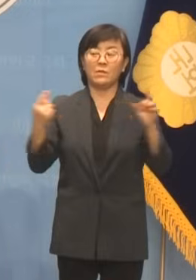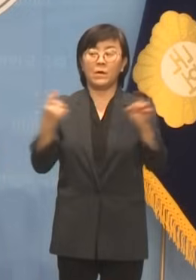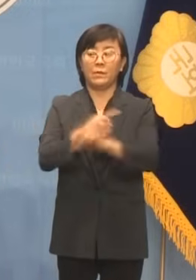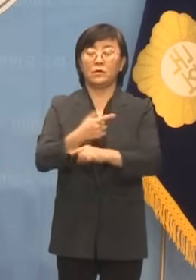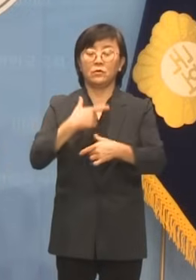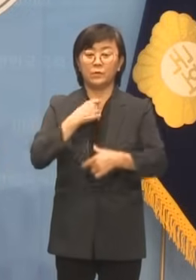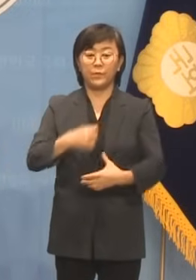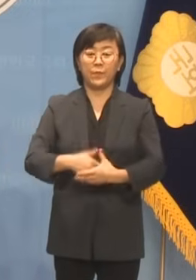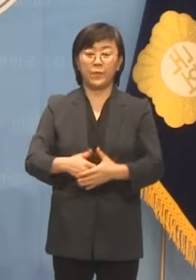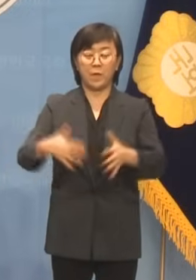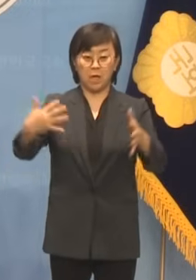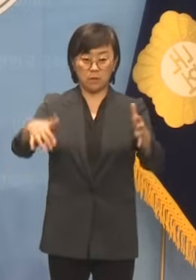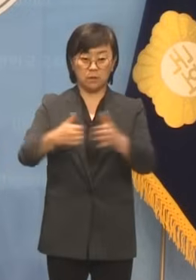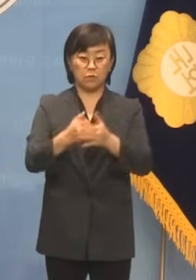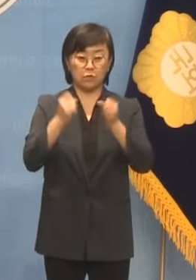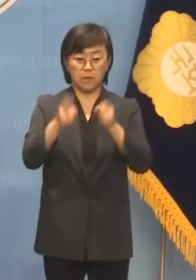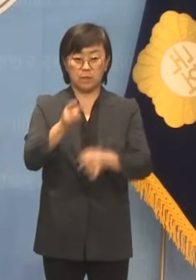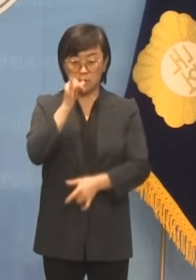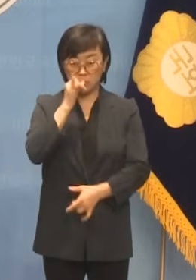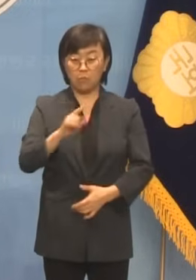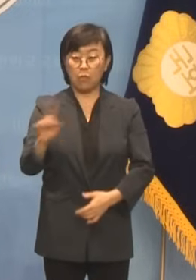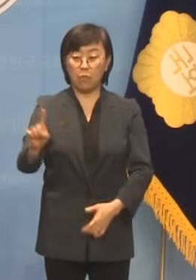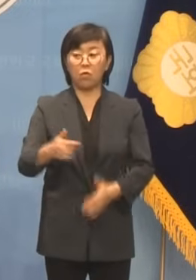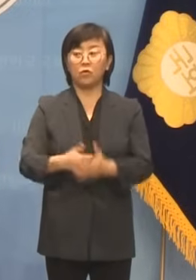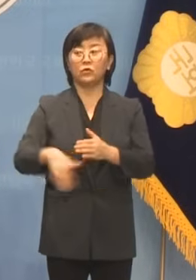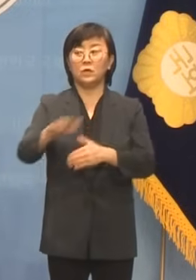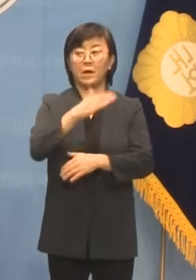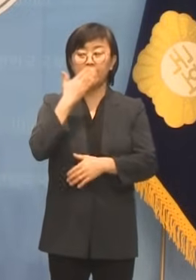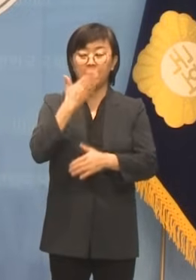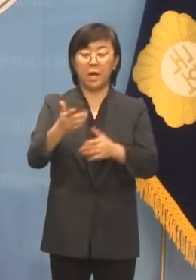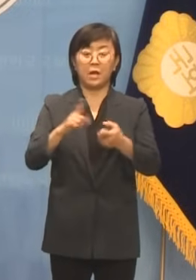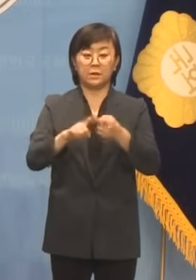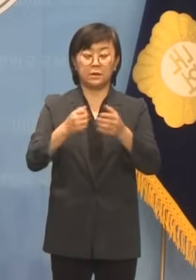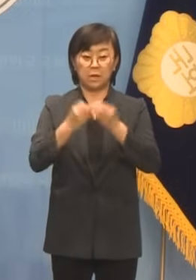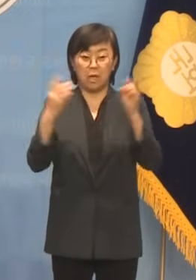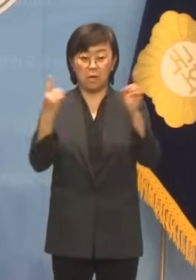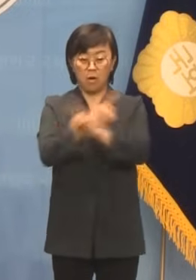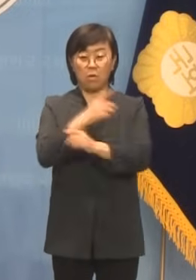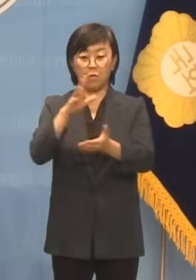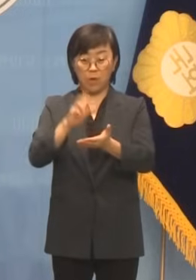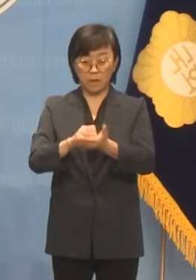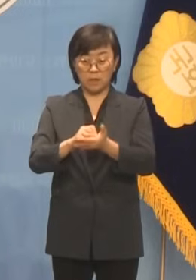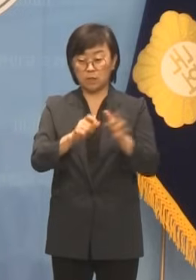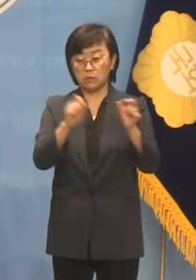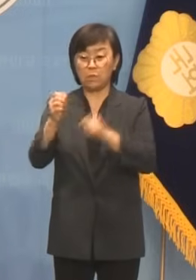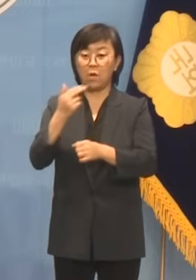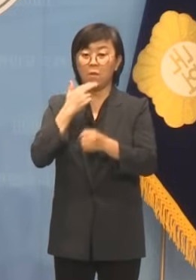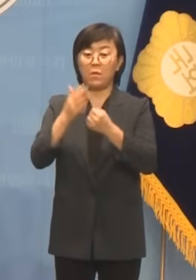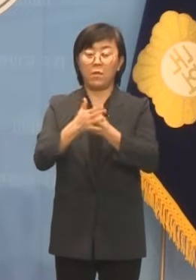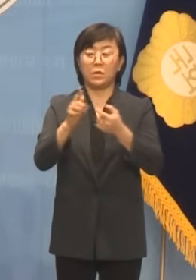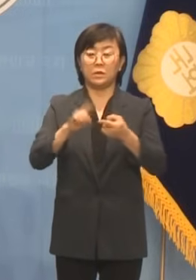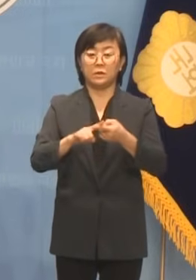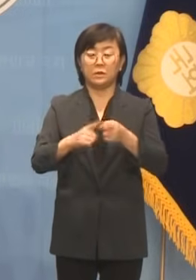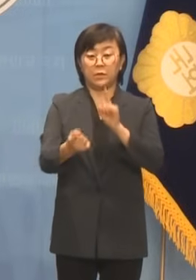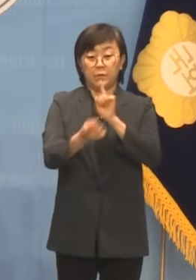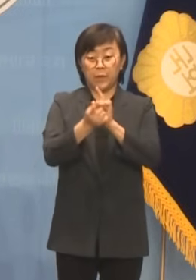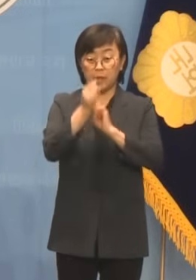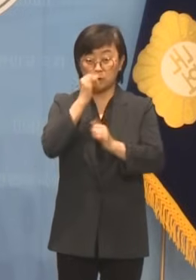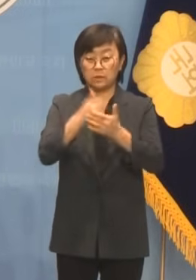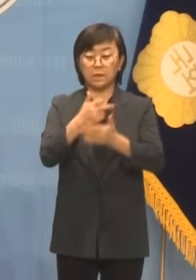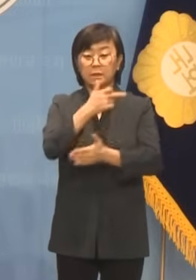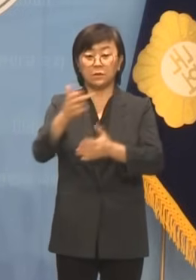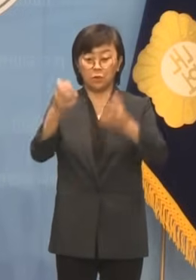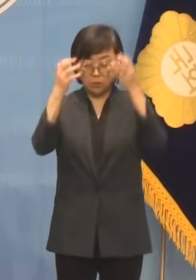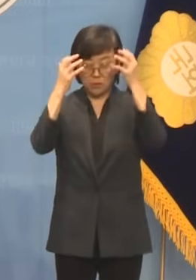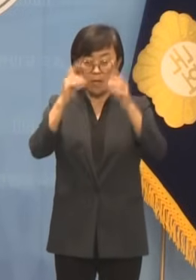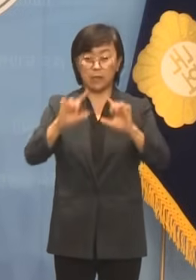싶습니다. 아직도 기회는 있습니다. 우리가 해내야 할 개혁 과제들을 뒤로 미루지 않고 정면으로 다루면 큰